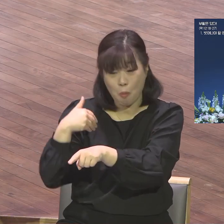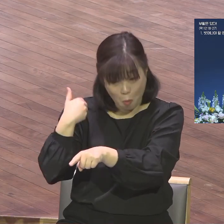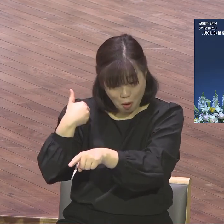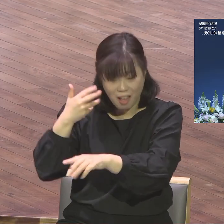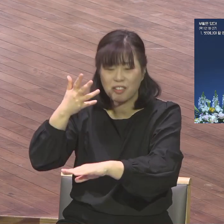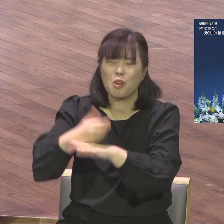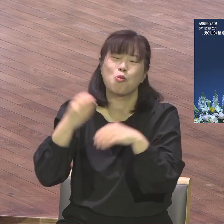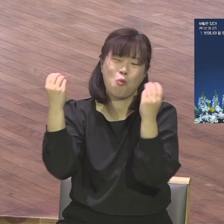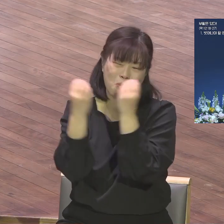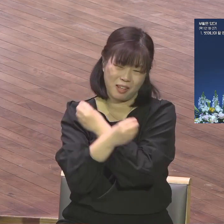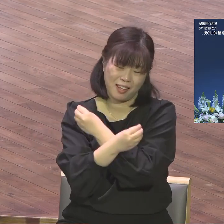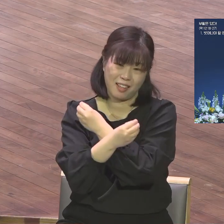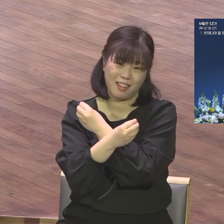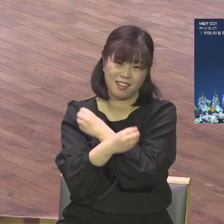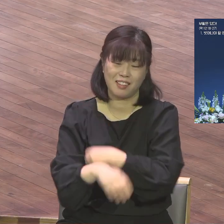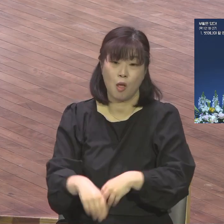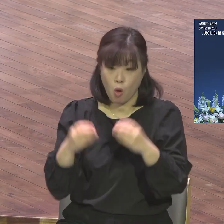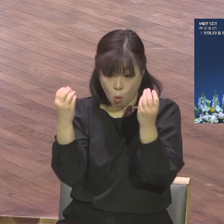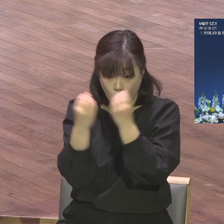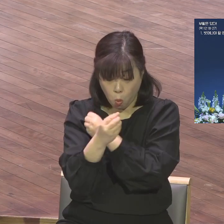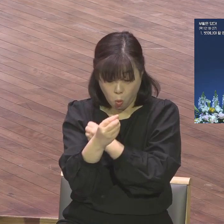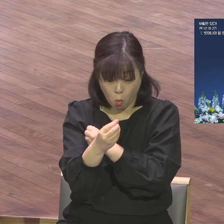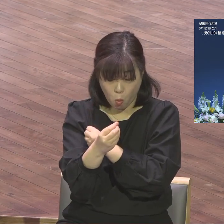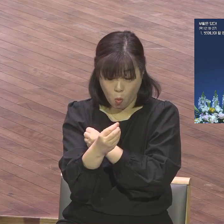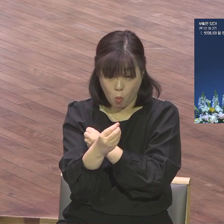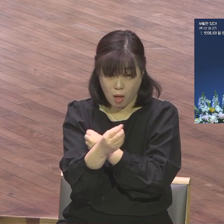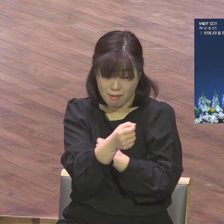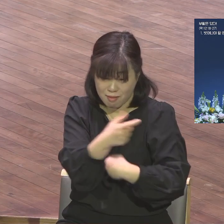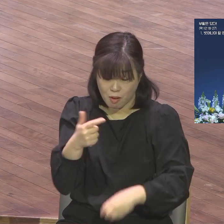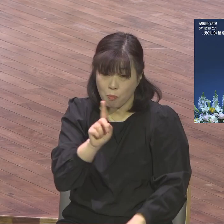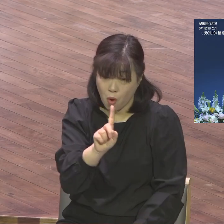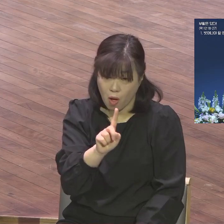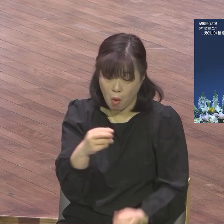있는 부분이 뭐냐, 이들은 이 땅에서의 생활이